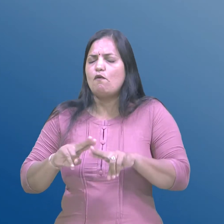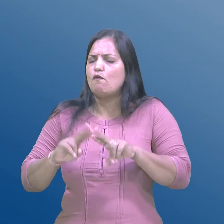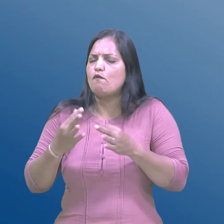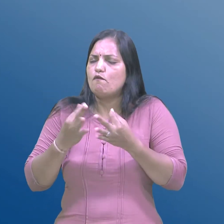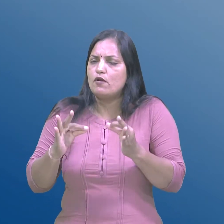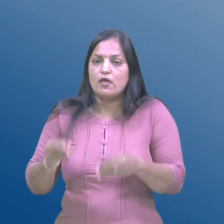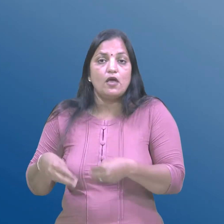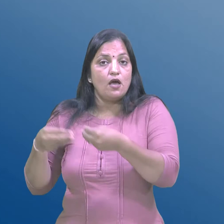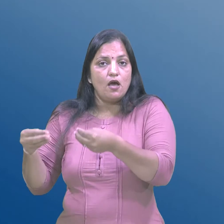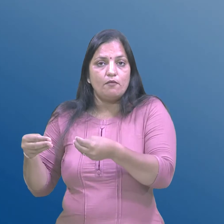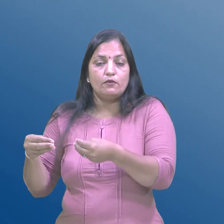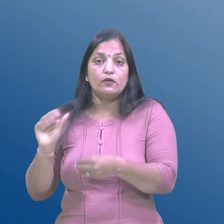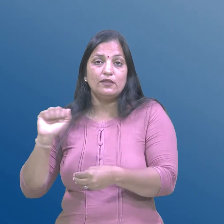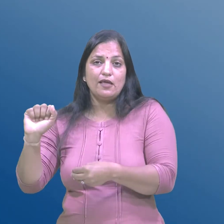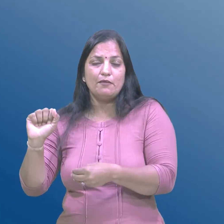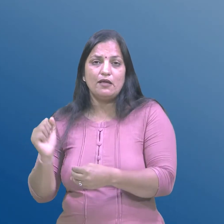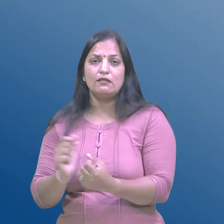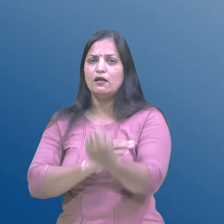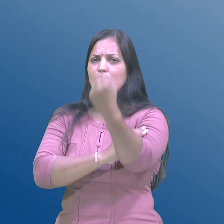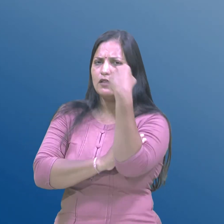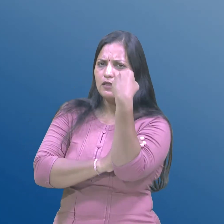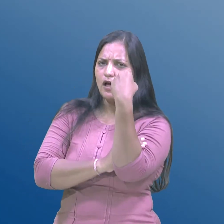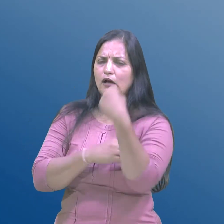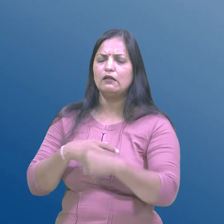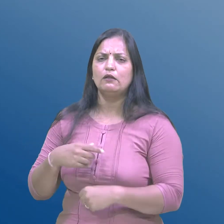તેમની ક્ષમતાઓનો ઉપયોગ કરવા પગલાં લેશે.